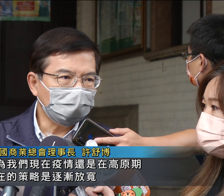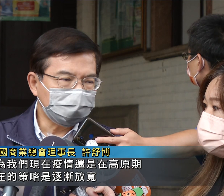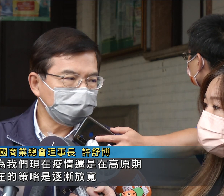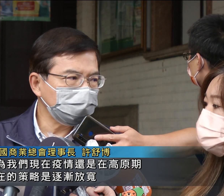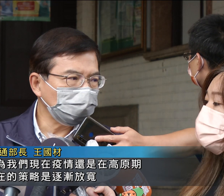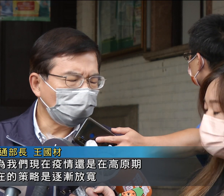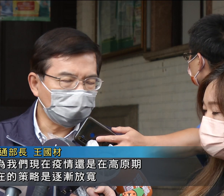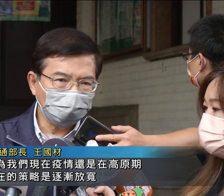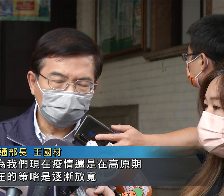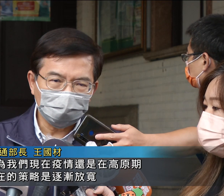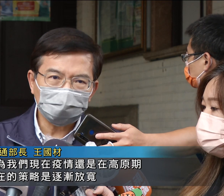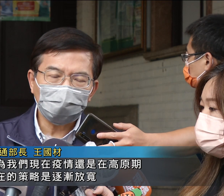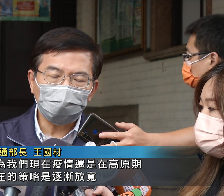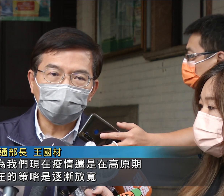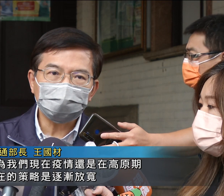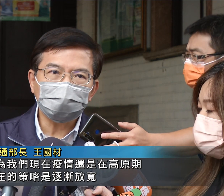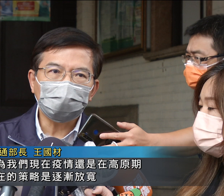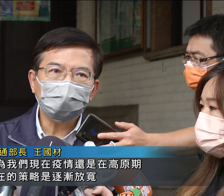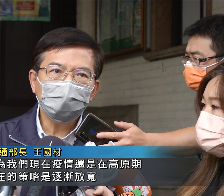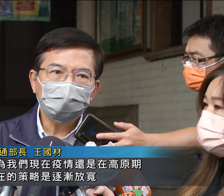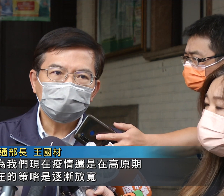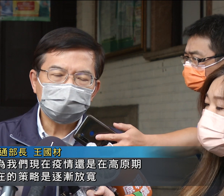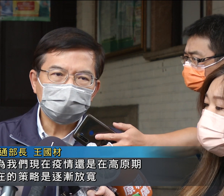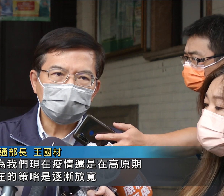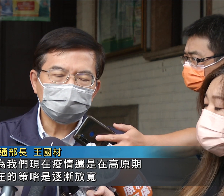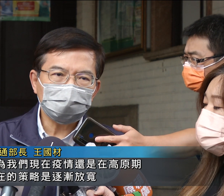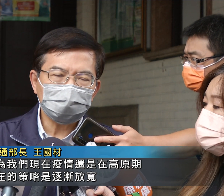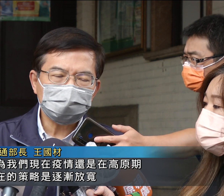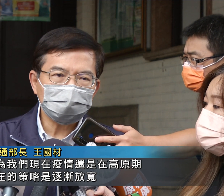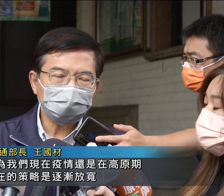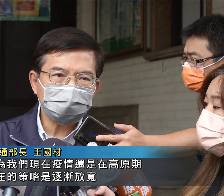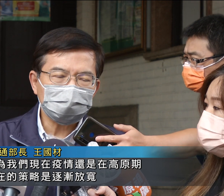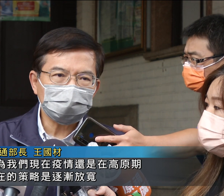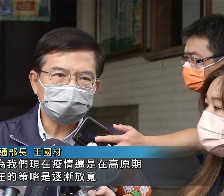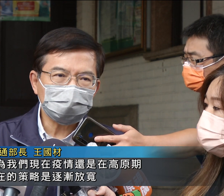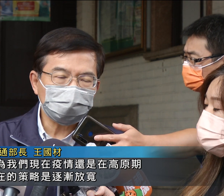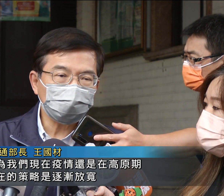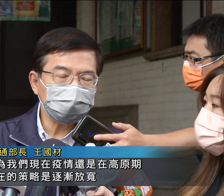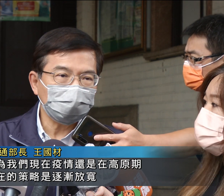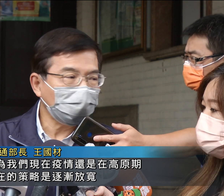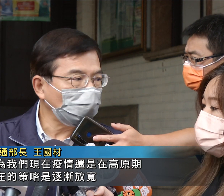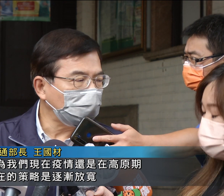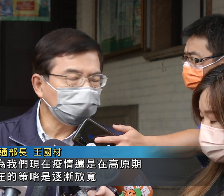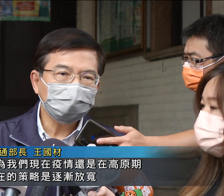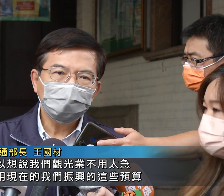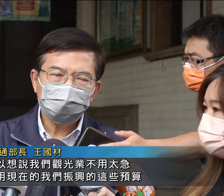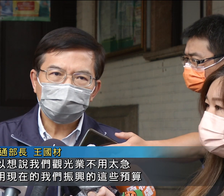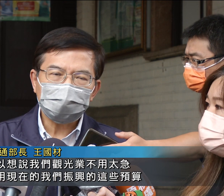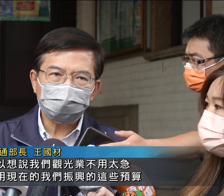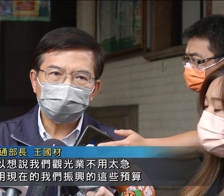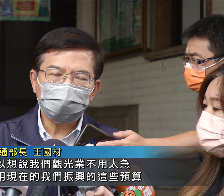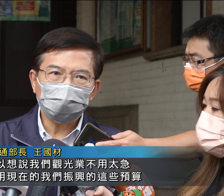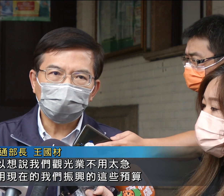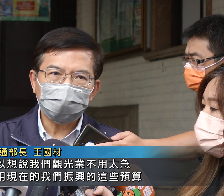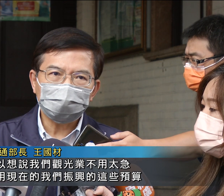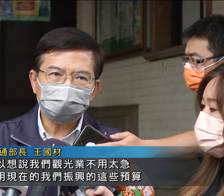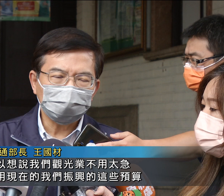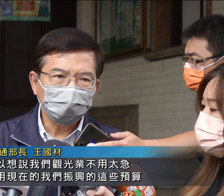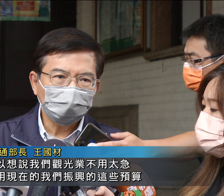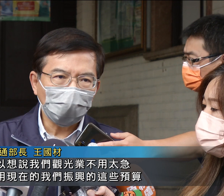现在疫情还是在高原期啊，那现在的策略是这个逐渐放宽，所以想说我们观光